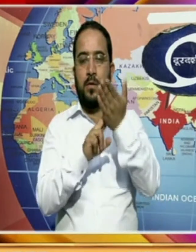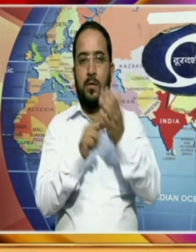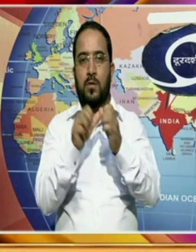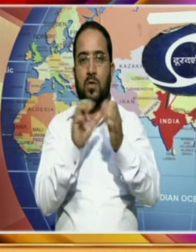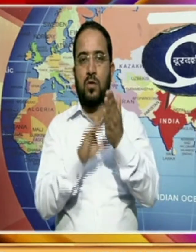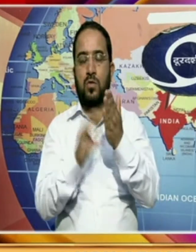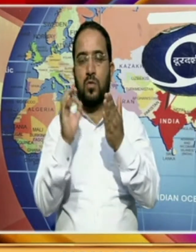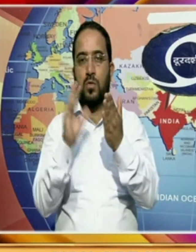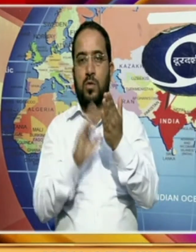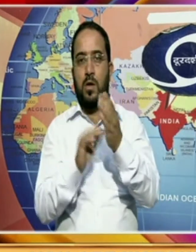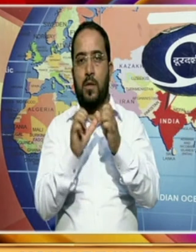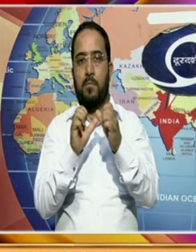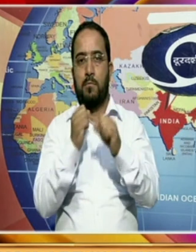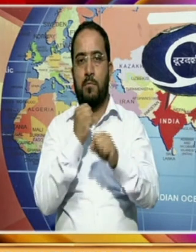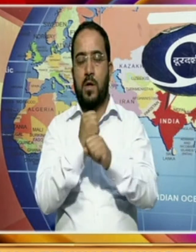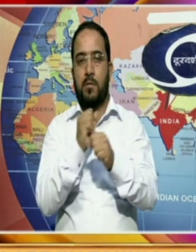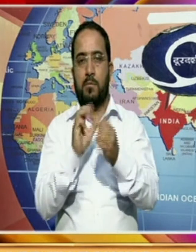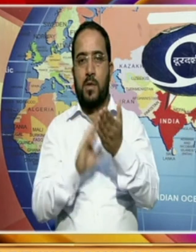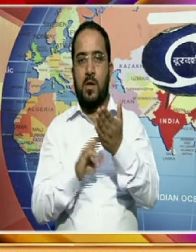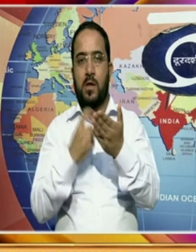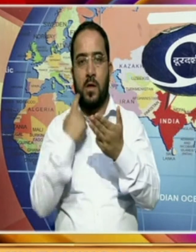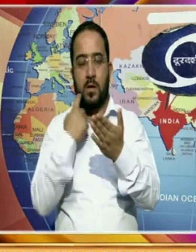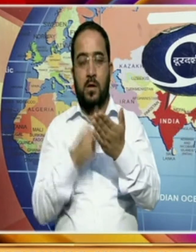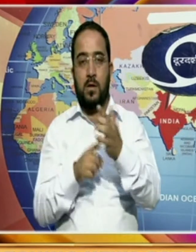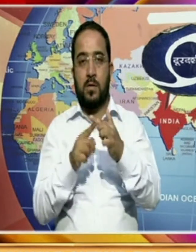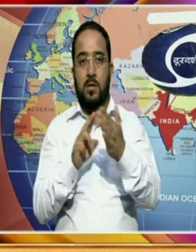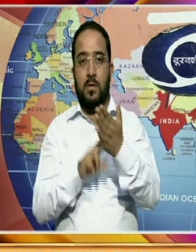एग्रीकल्चरल कोऑपरेटिव मार्केटिंग फेडरेशन को हिदायत दी